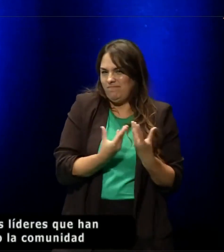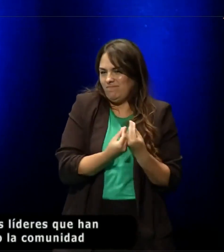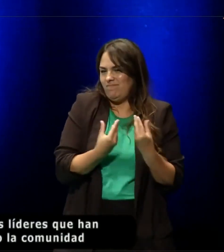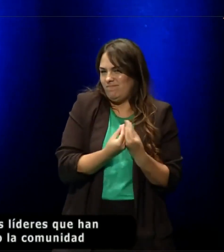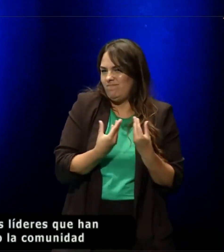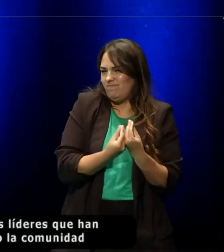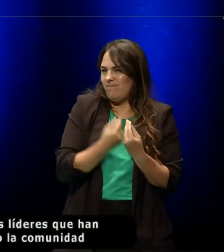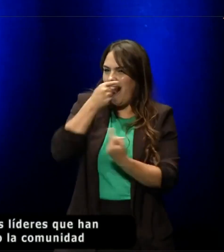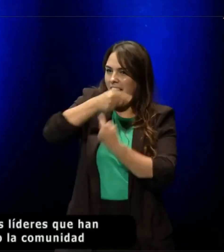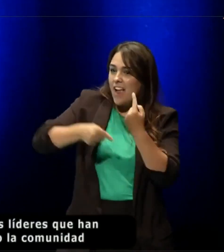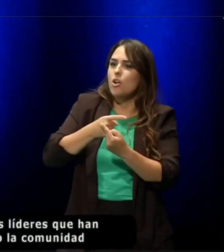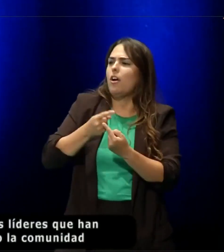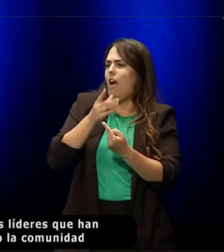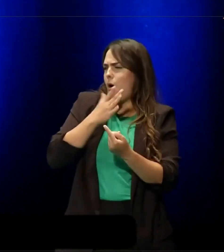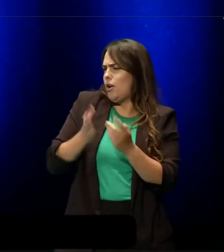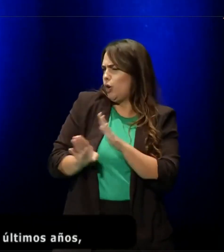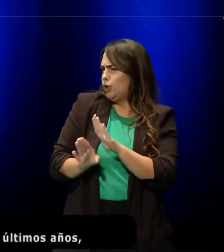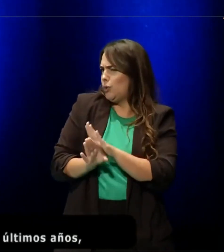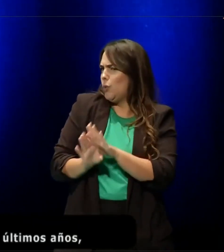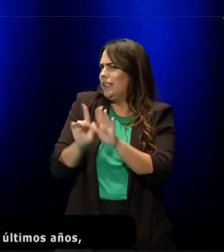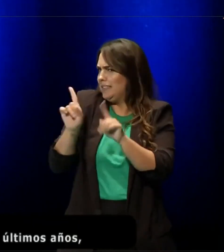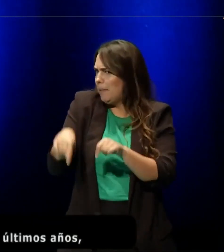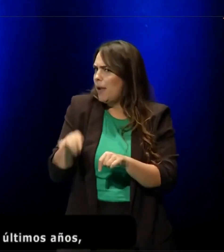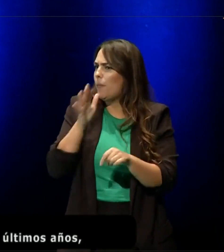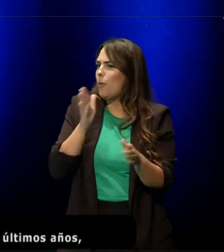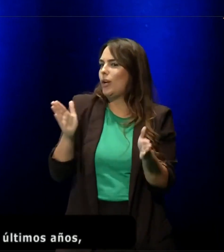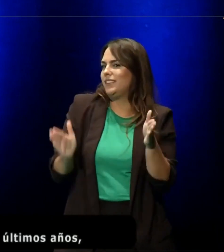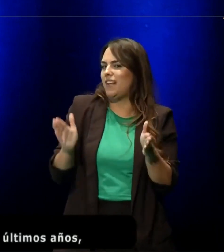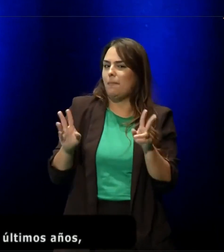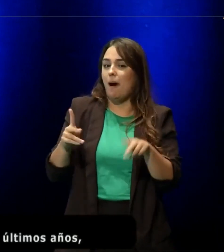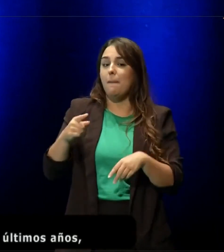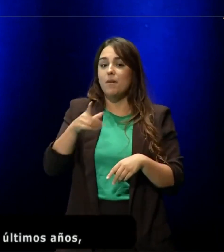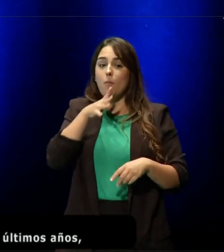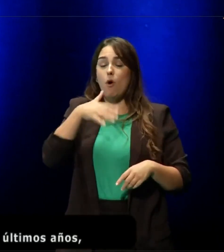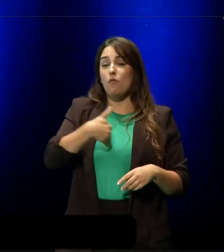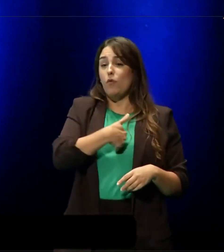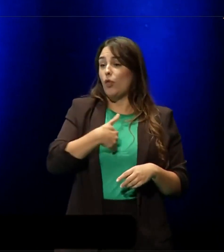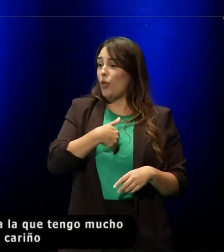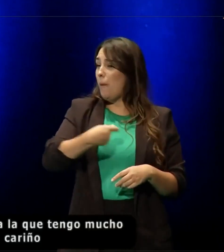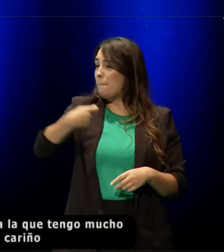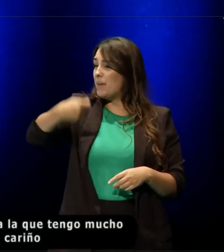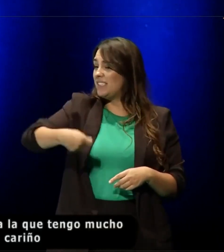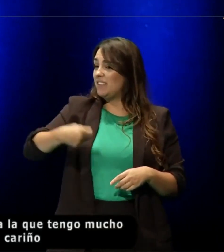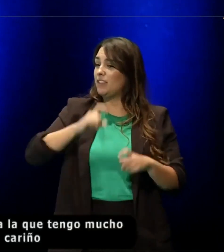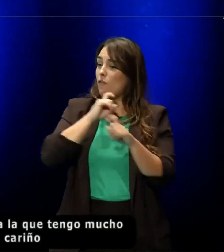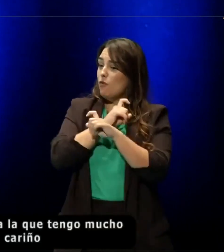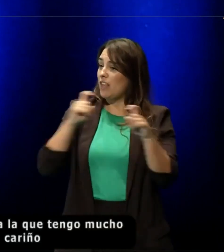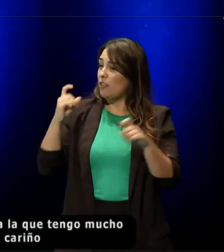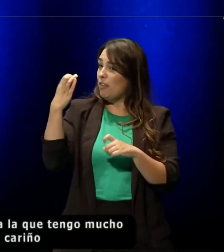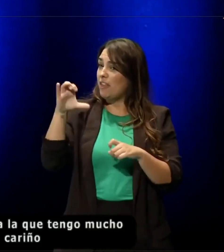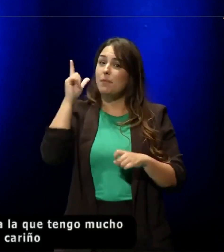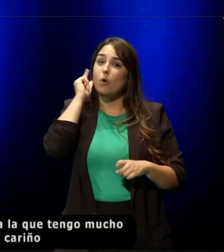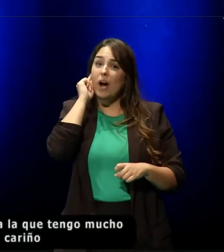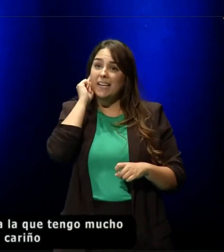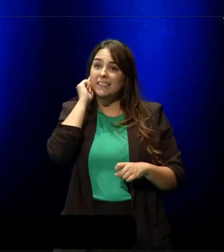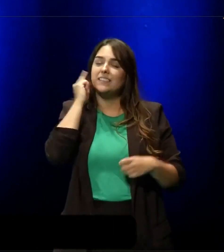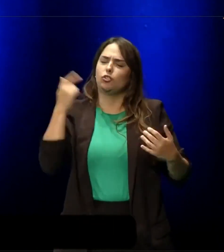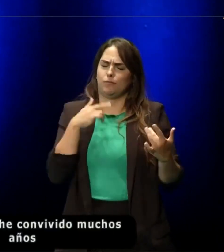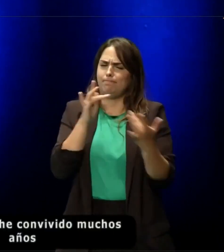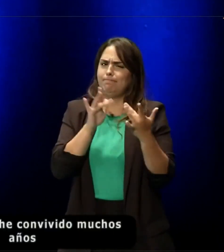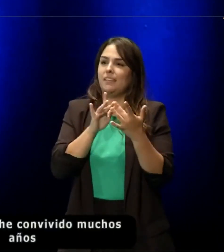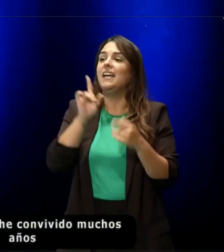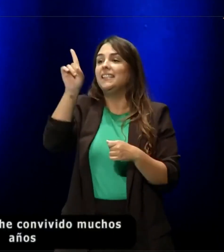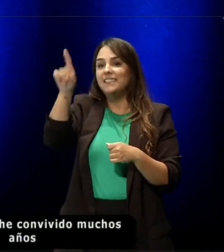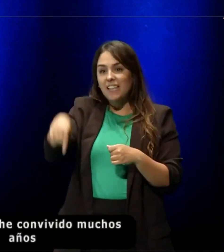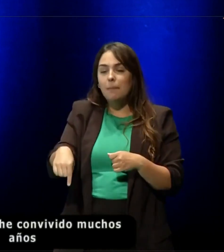muchísimos años, y seguimos conviviendo en la etapa como presidenta de la Fundación CERMI Mujeres, y a Luis Cañón,